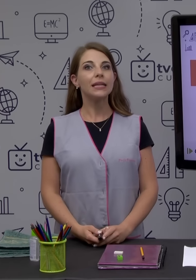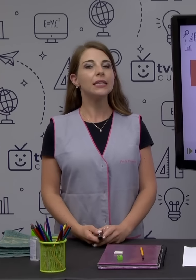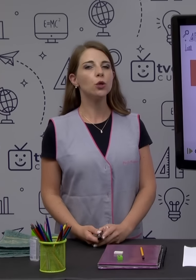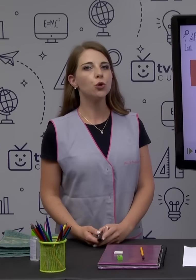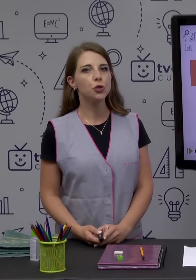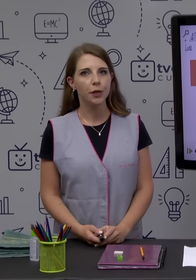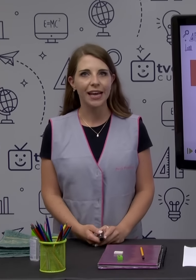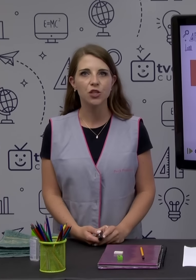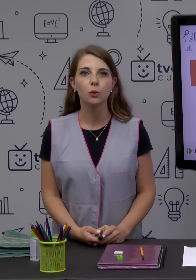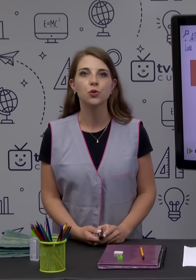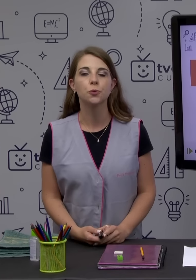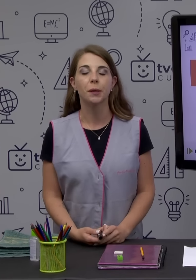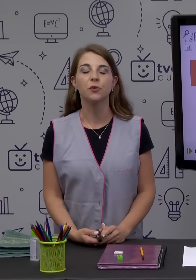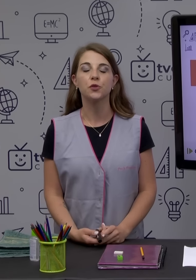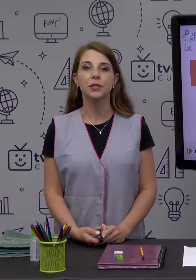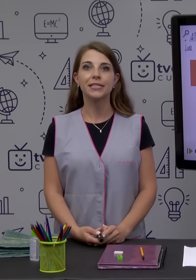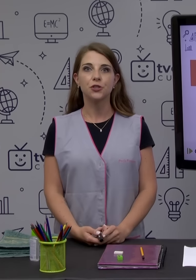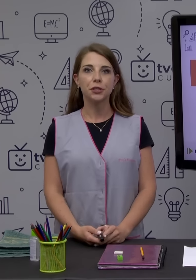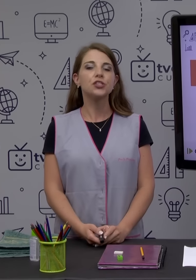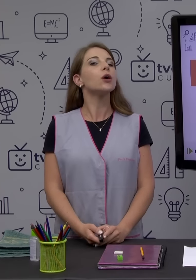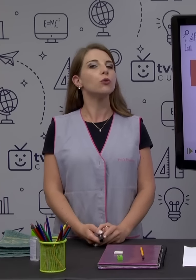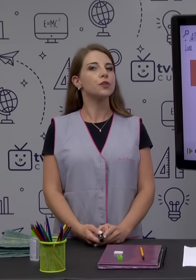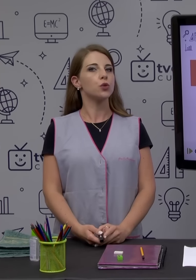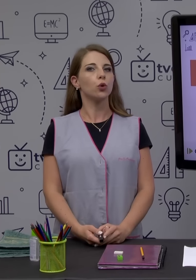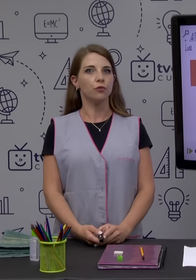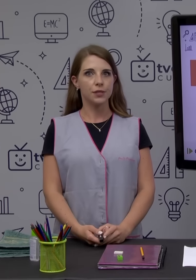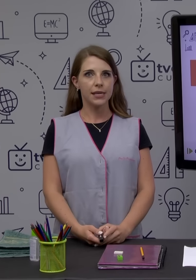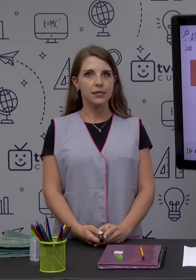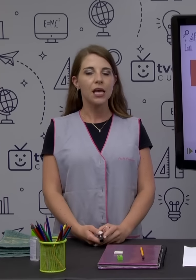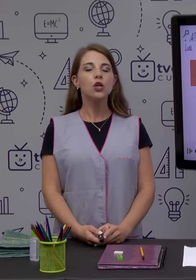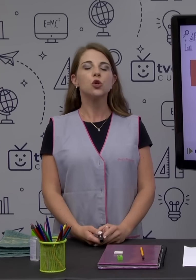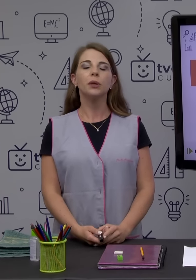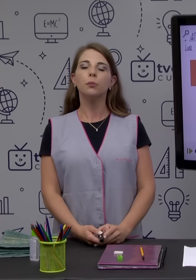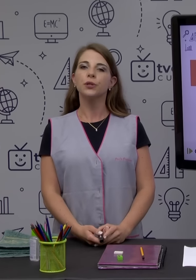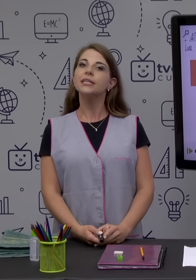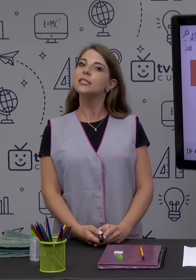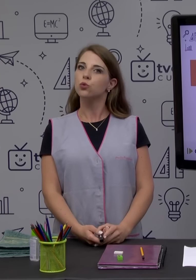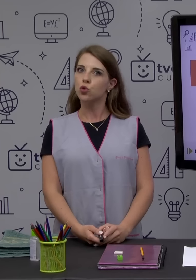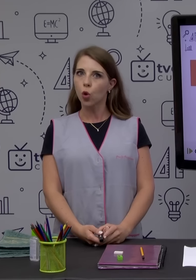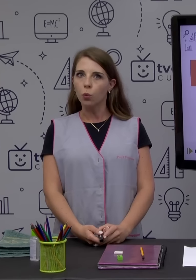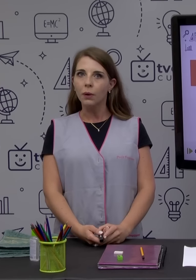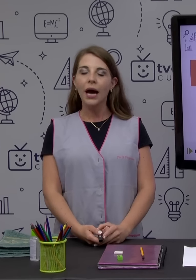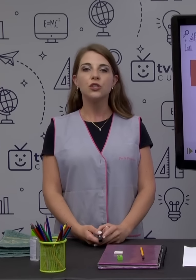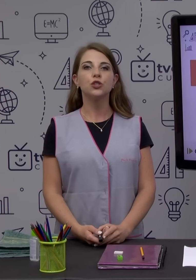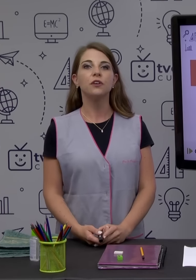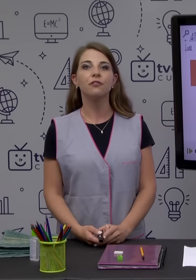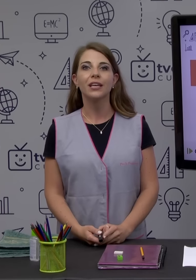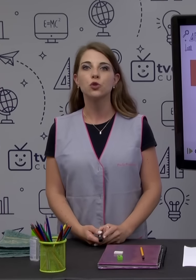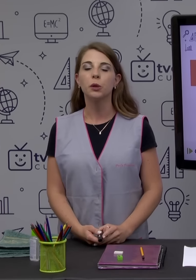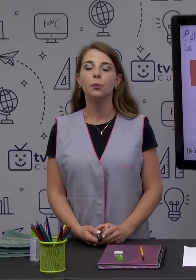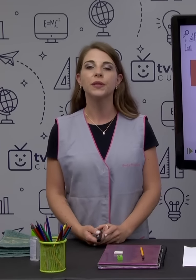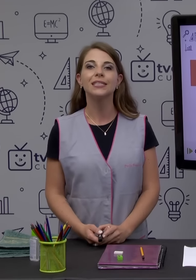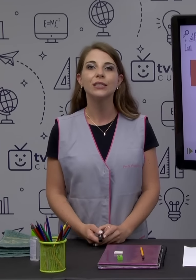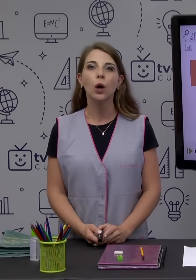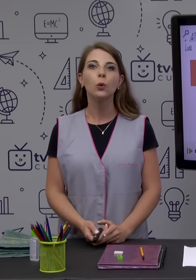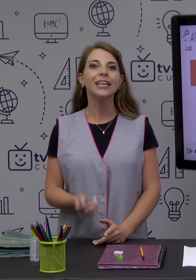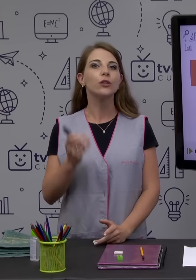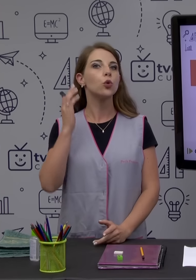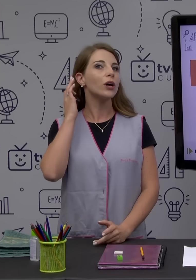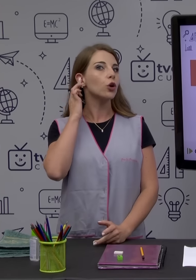dando continuidade ao assunto que a professora Santina já conversou com vocês, sobre a importância do som, a gente vai falar sobre a importância do cuidado com a